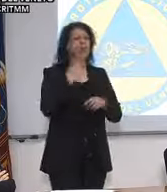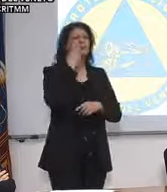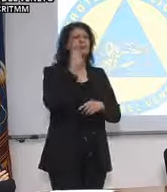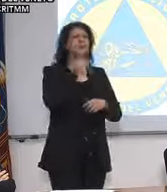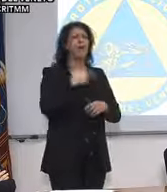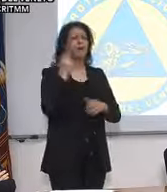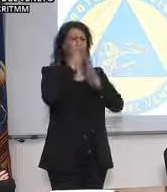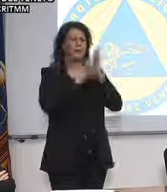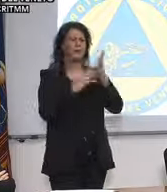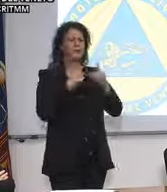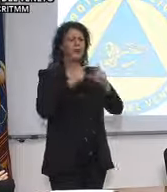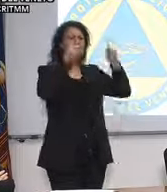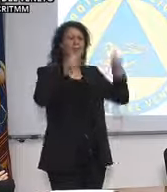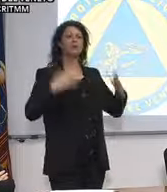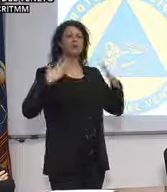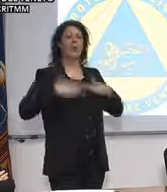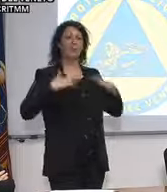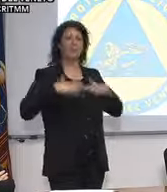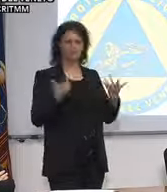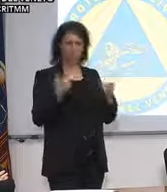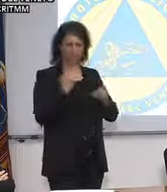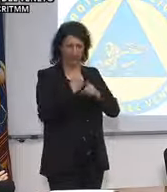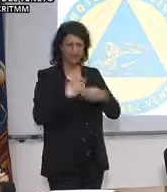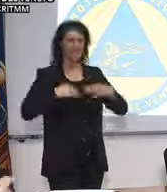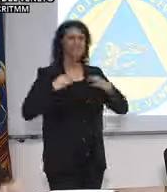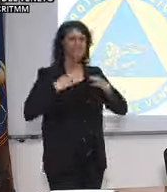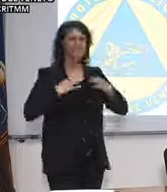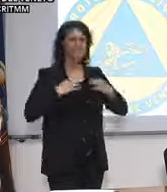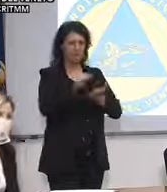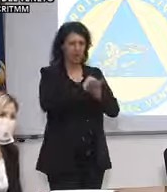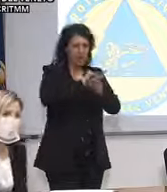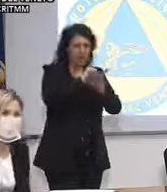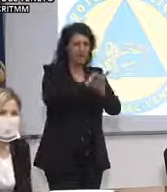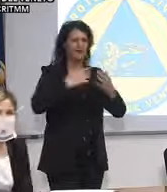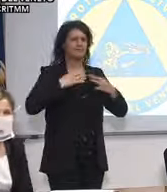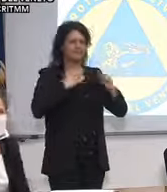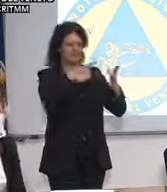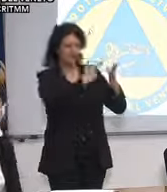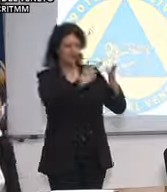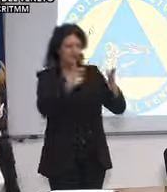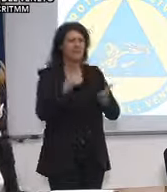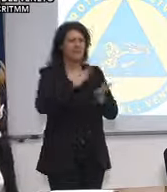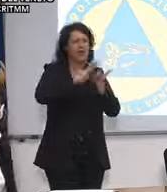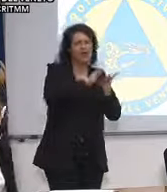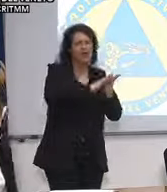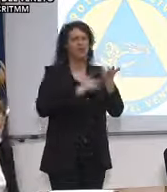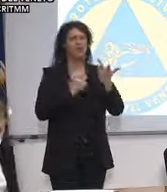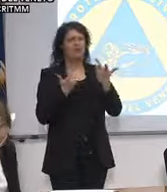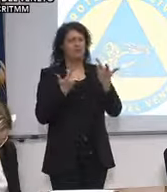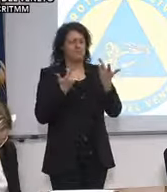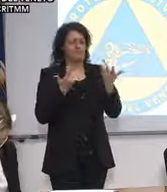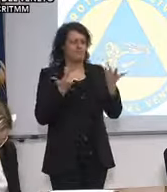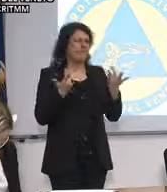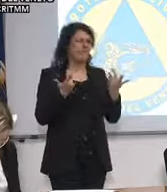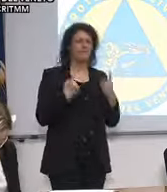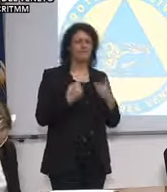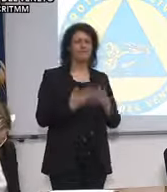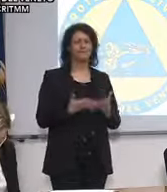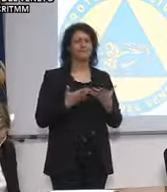dei negozi, capite che c'è. Che ha un senso, tutto ha un senso. Anche usare